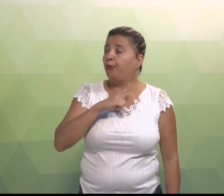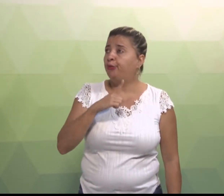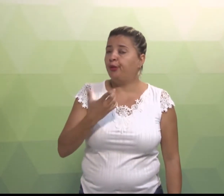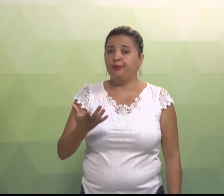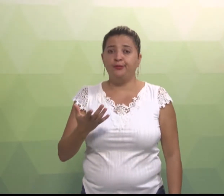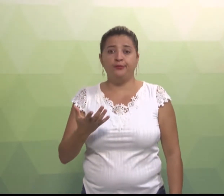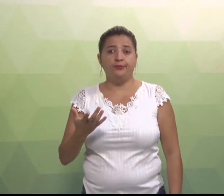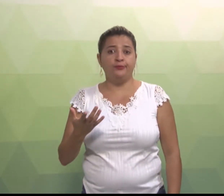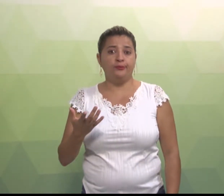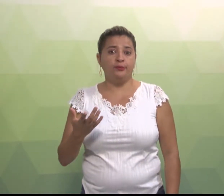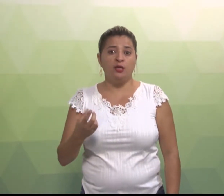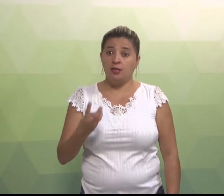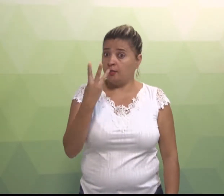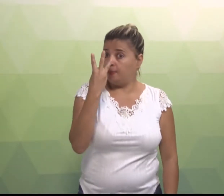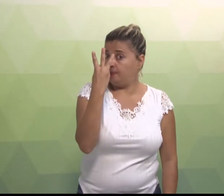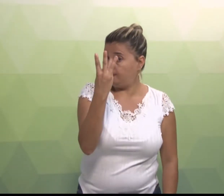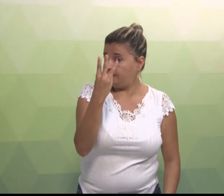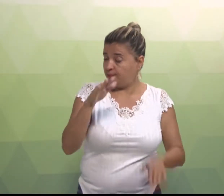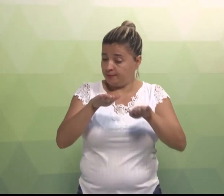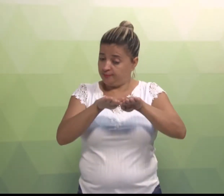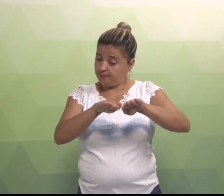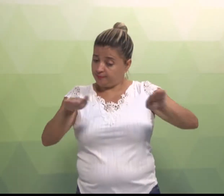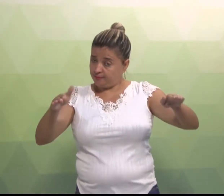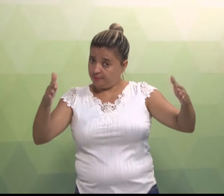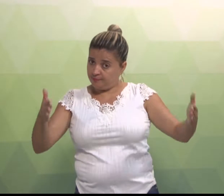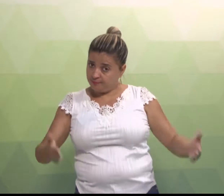Eu tenho 3 mesas.